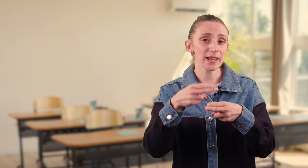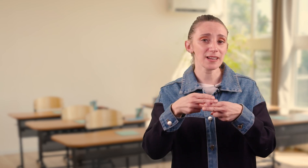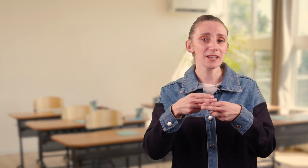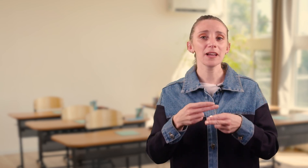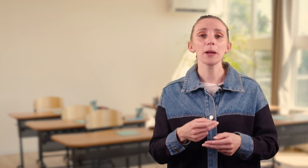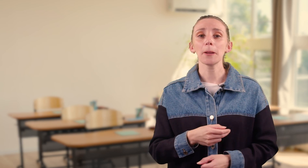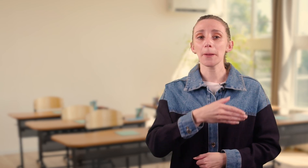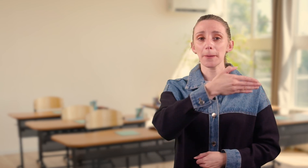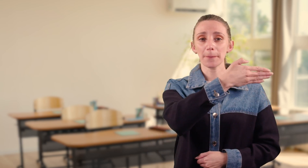s'appelle